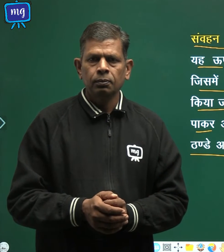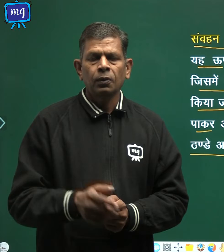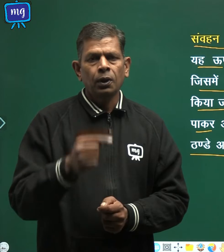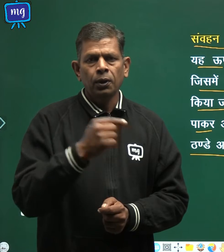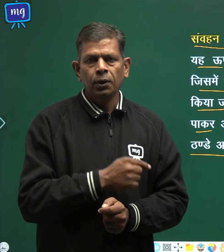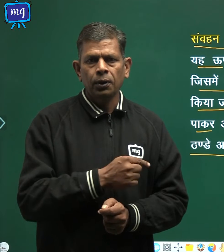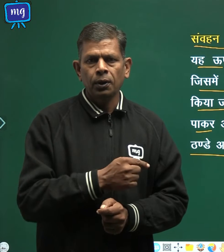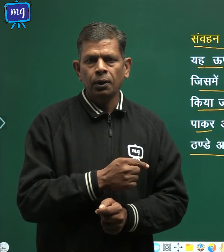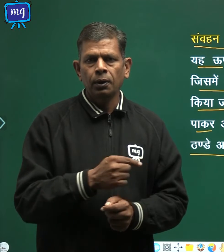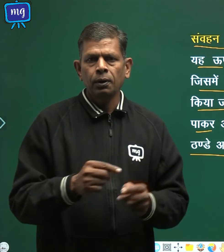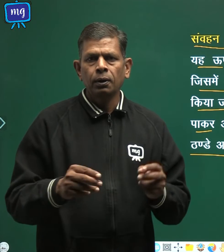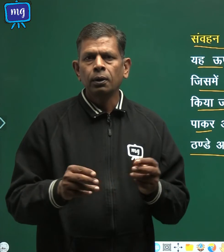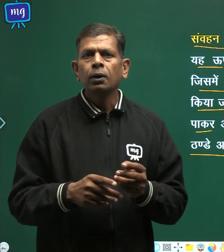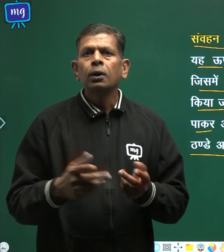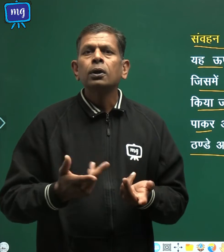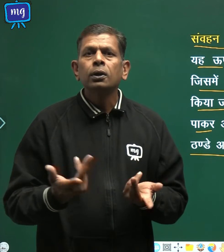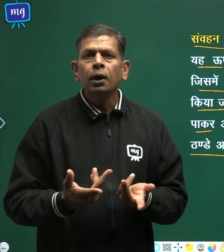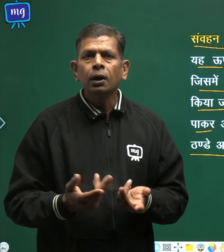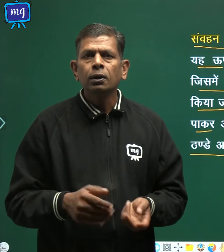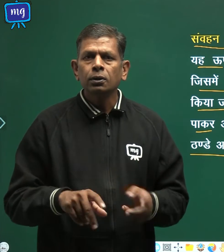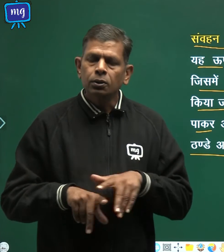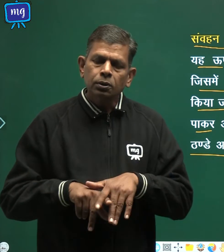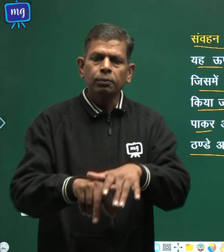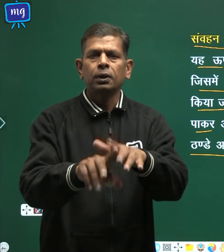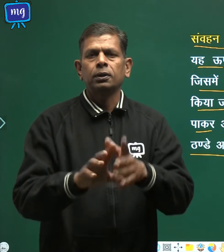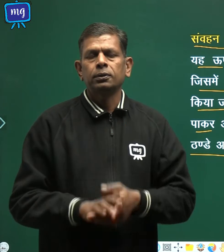यह विधि संवहन कहलाती है।